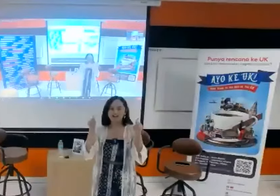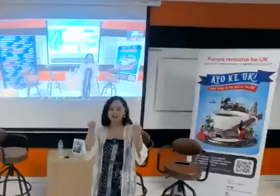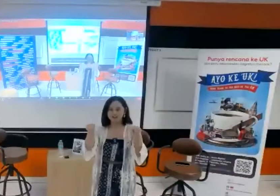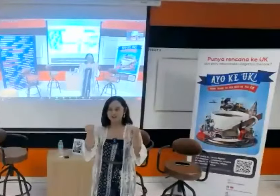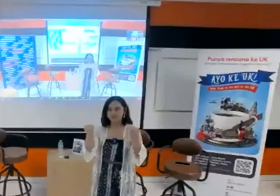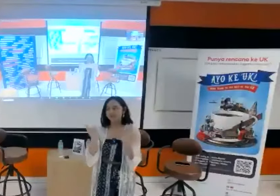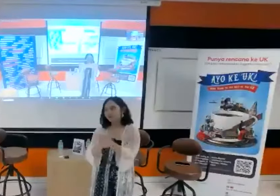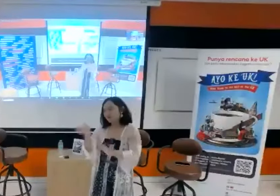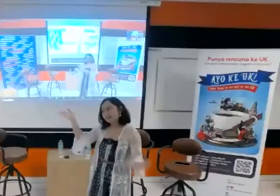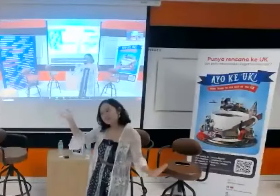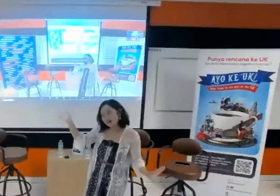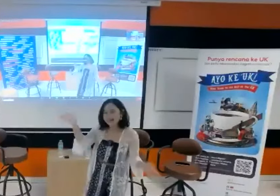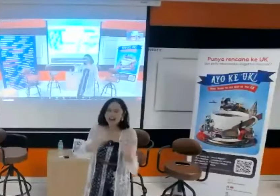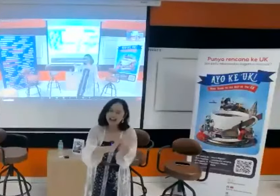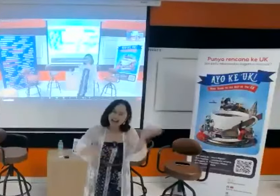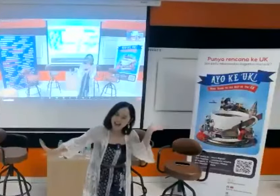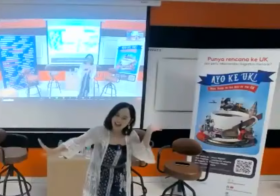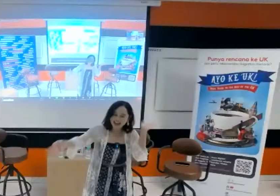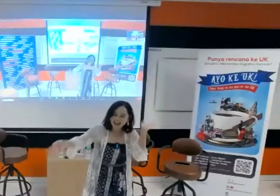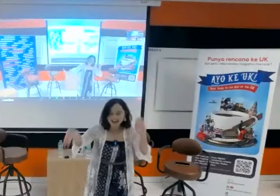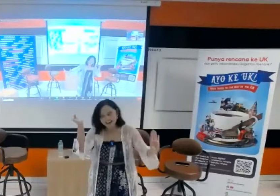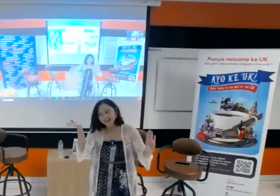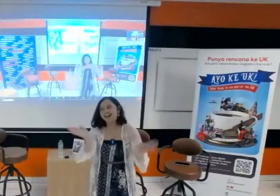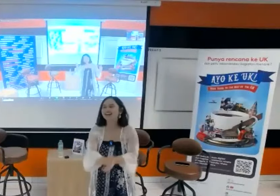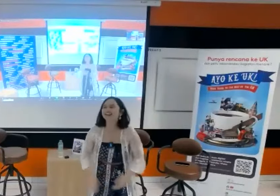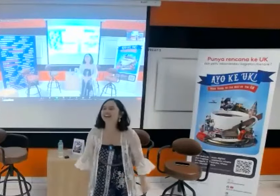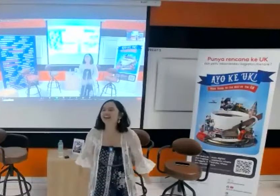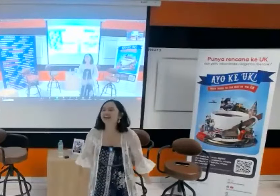you can too uhuh mana suara